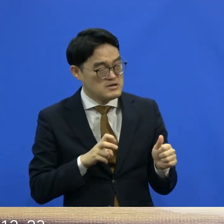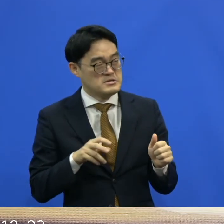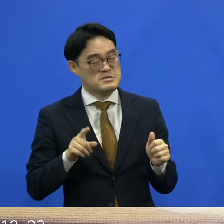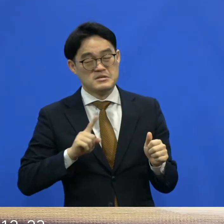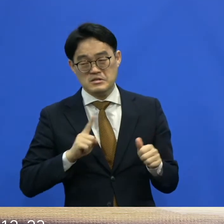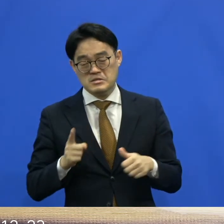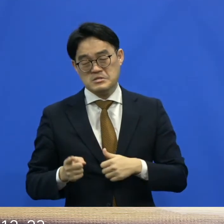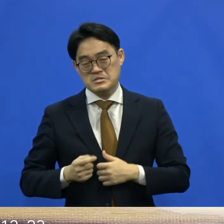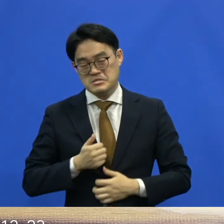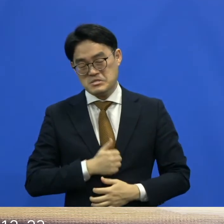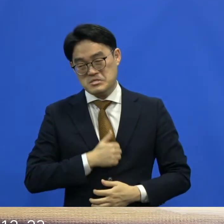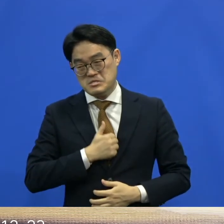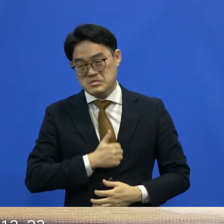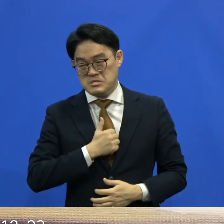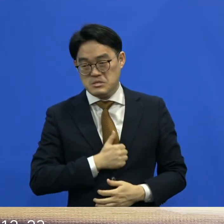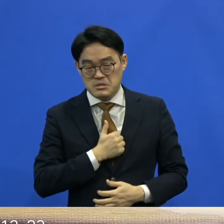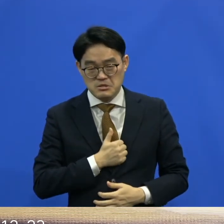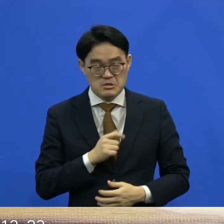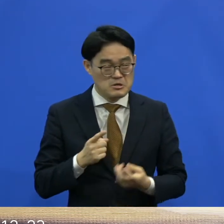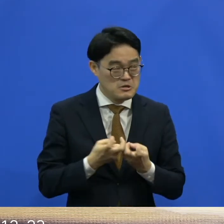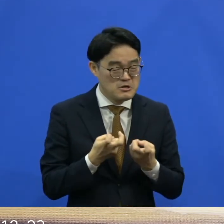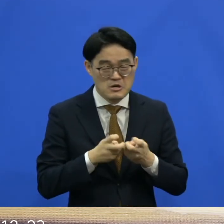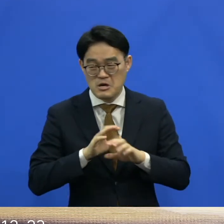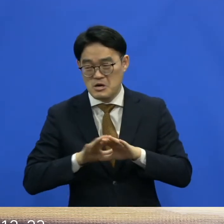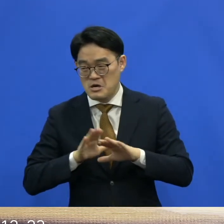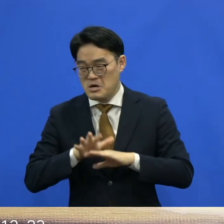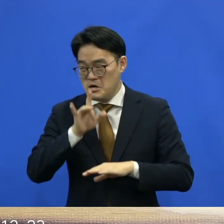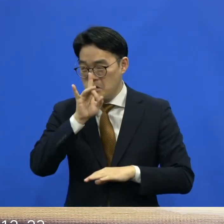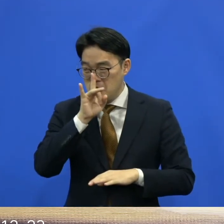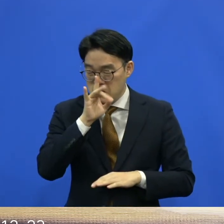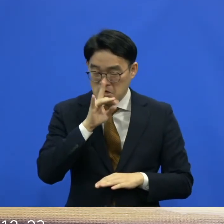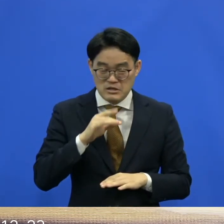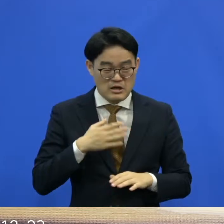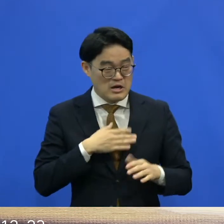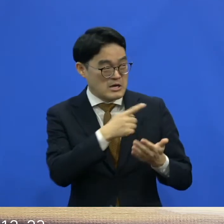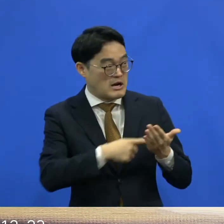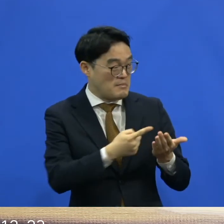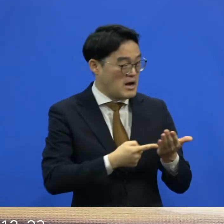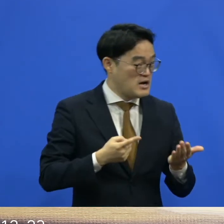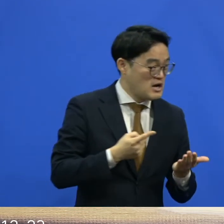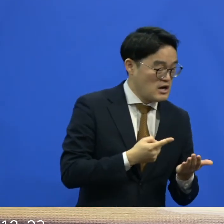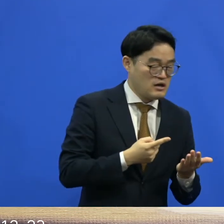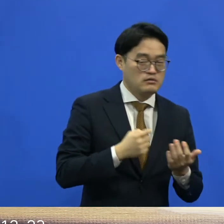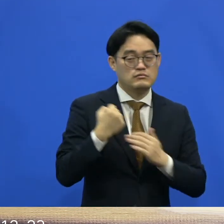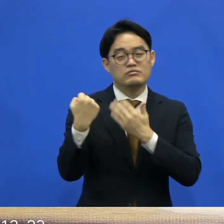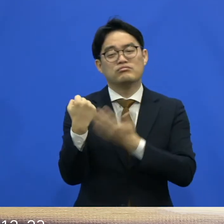이거 어떻게 하지? 내가 할 수도 없고 약자니까 어떻게 오복할 수가 없잖아요.